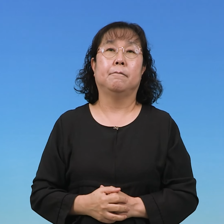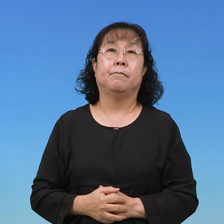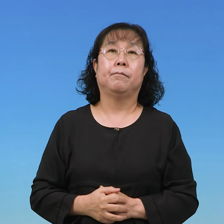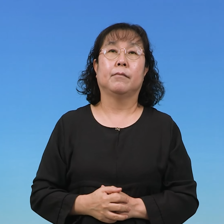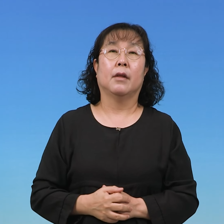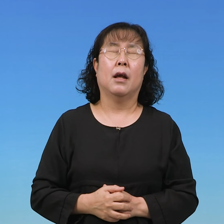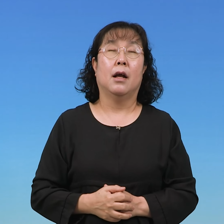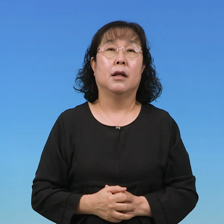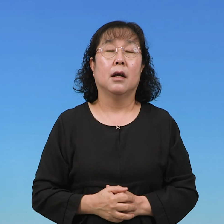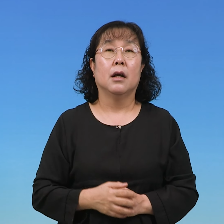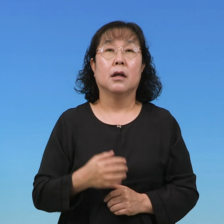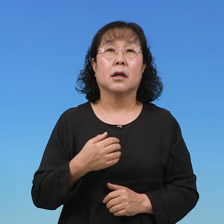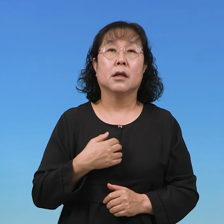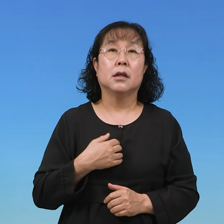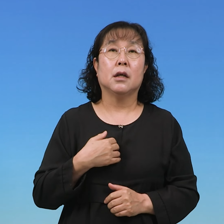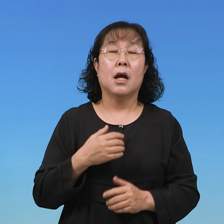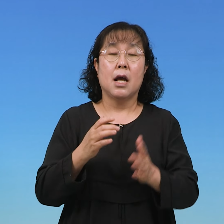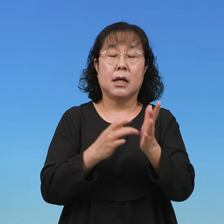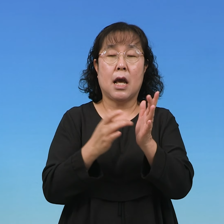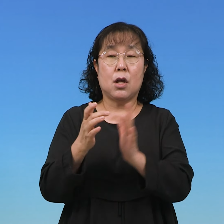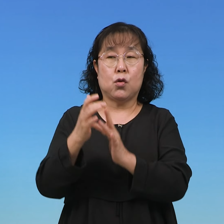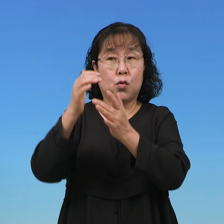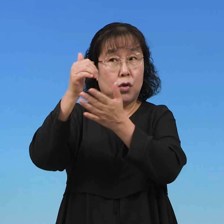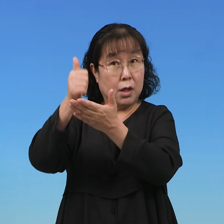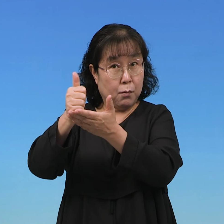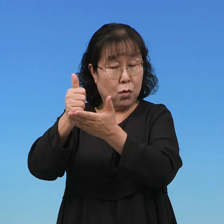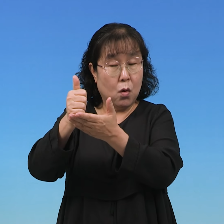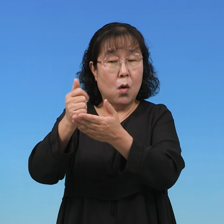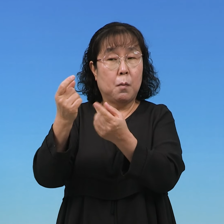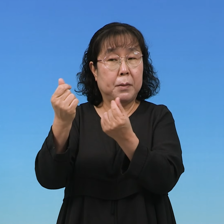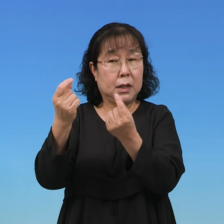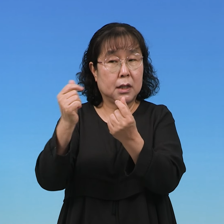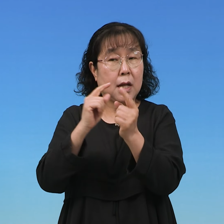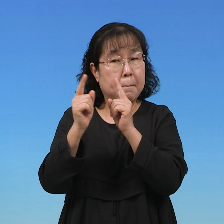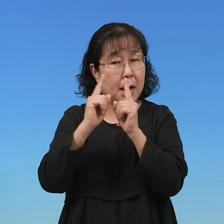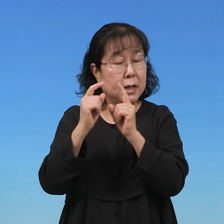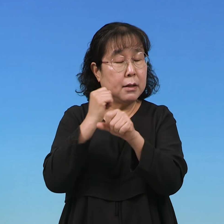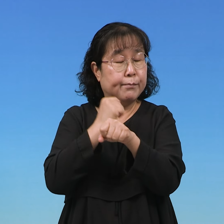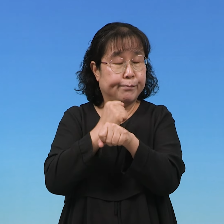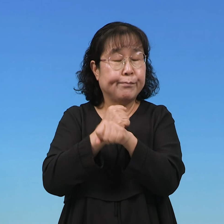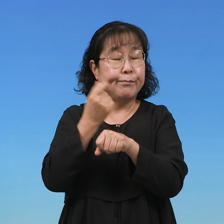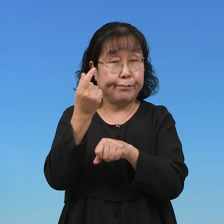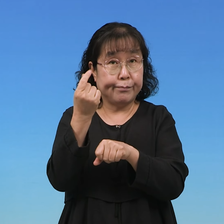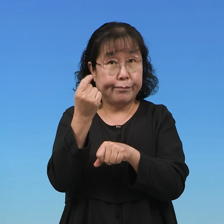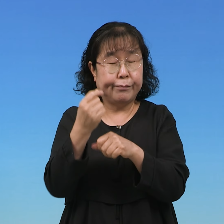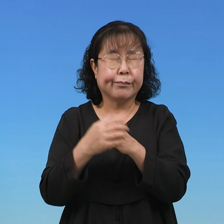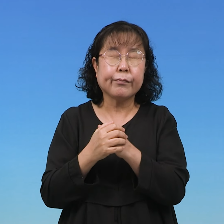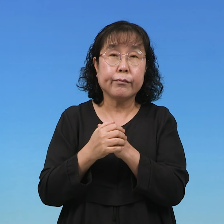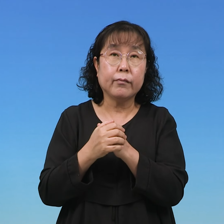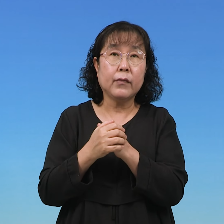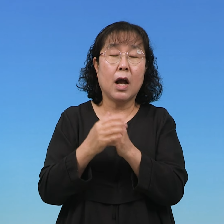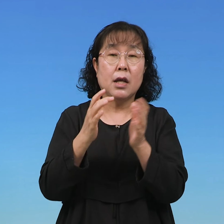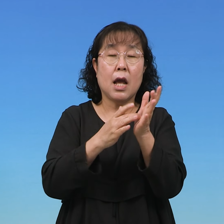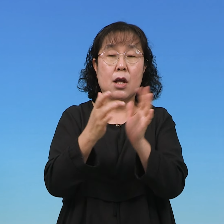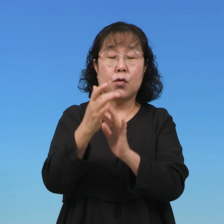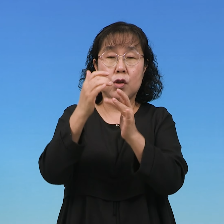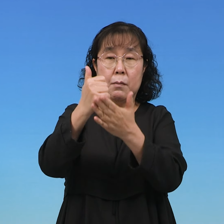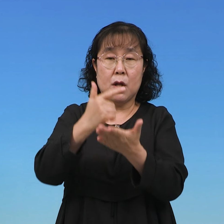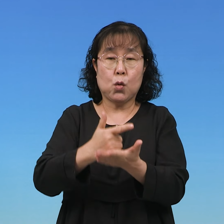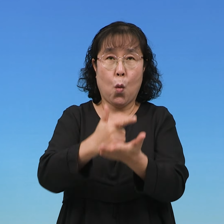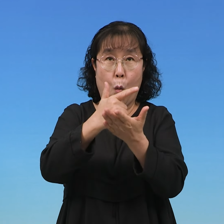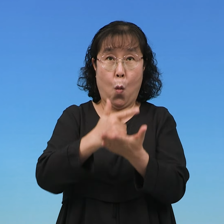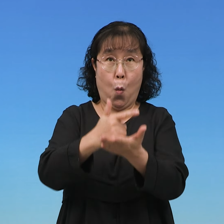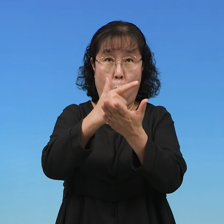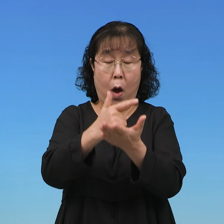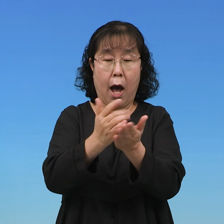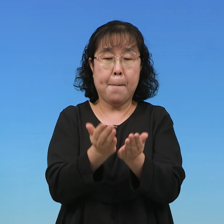그 연설문을 읽다가 보니까 예수님도 비슷한 말씀을 하신 적이 있습니다. 예수님께서도 그 노아의